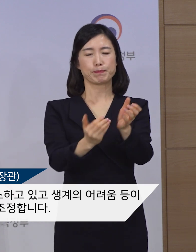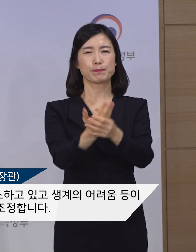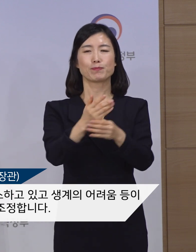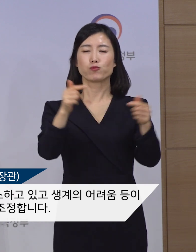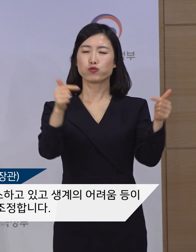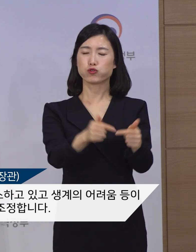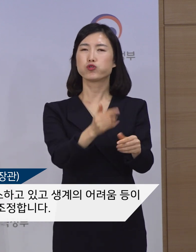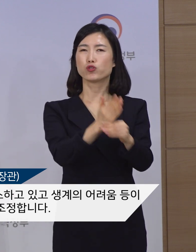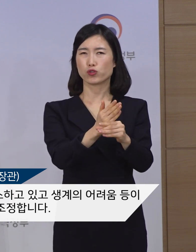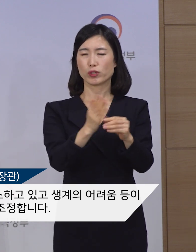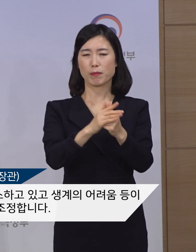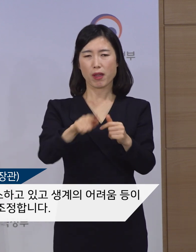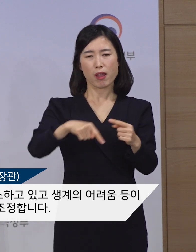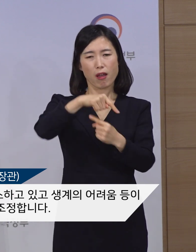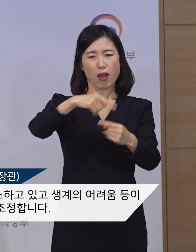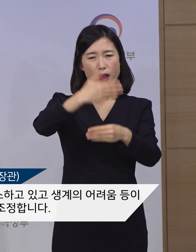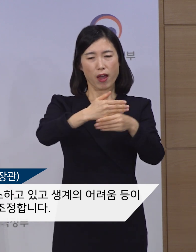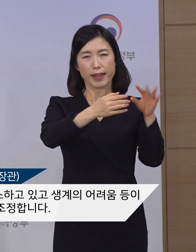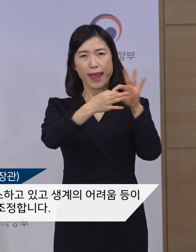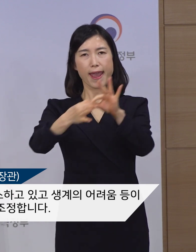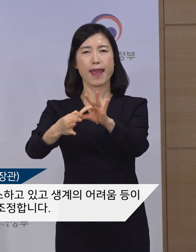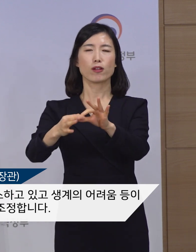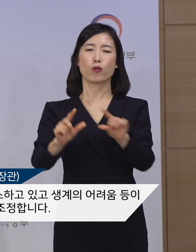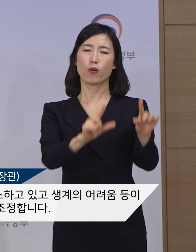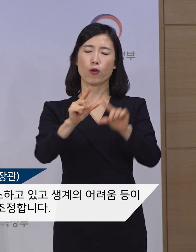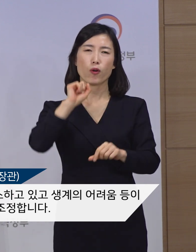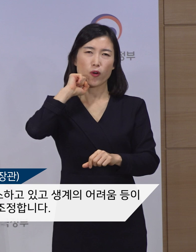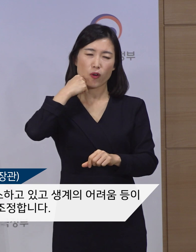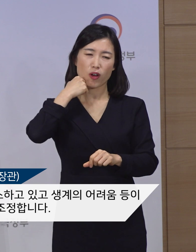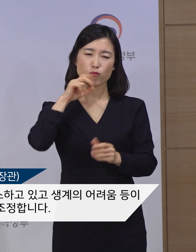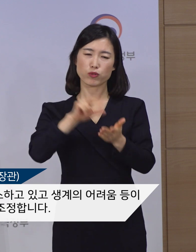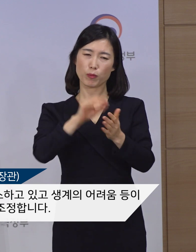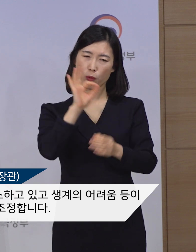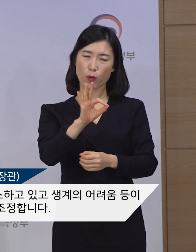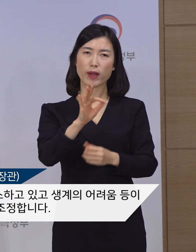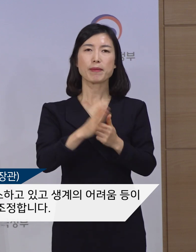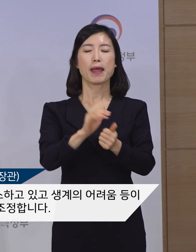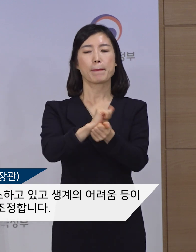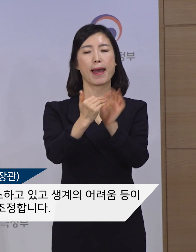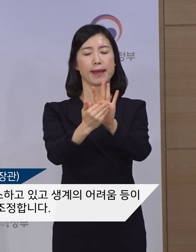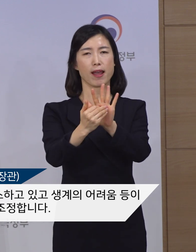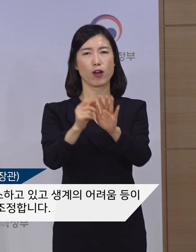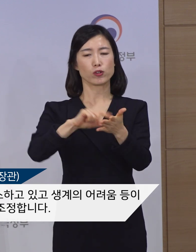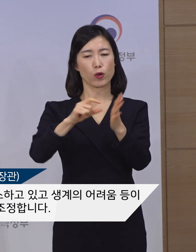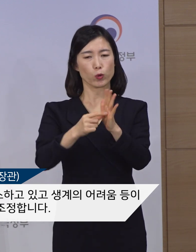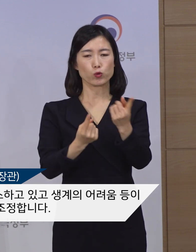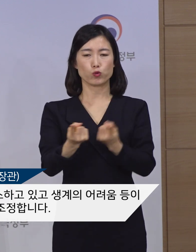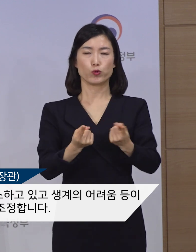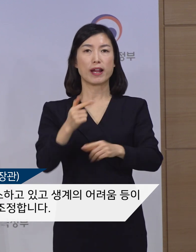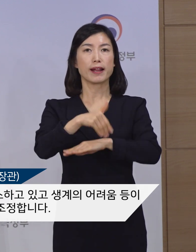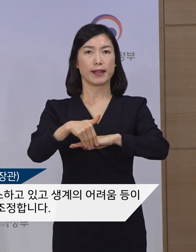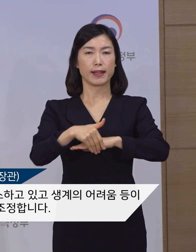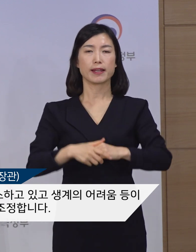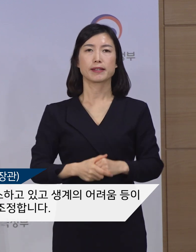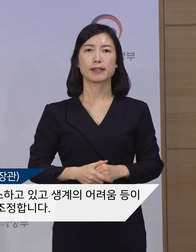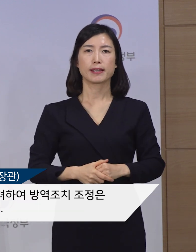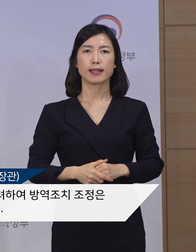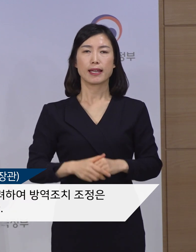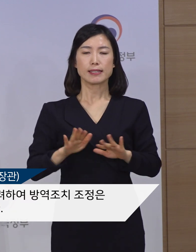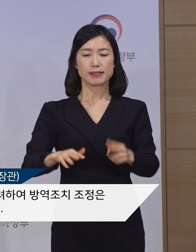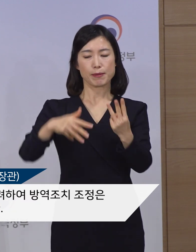감염이 감소하고 있고 생계의 어려움 등이 가중되고 있는 점을 고려하여 방역 조치를 일부